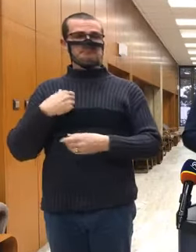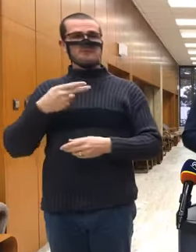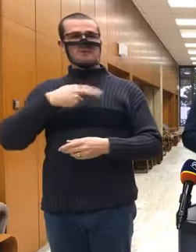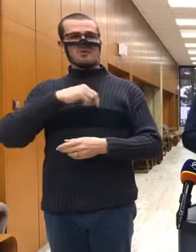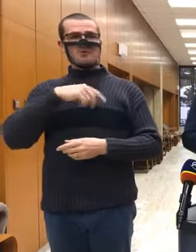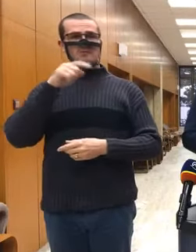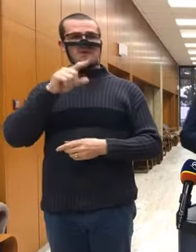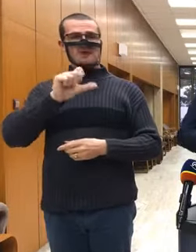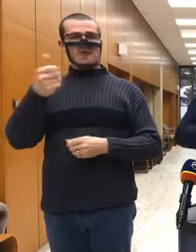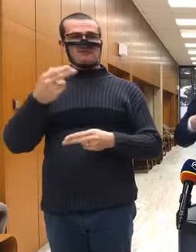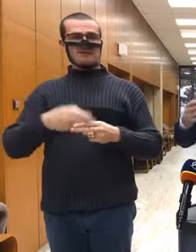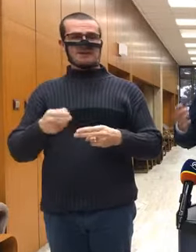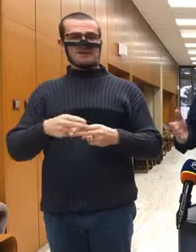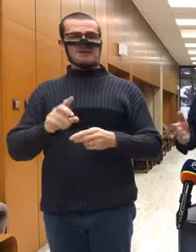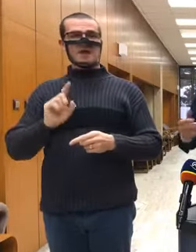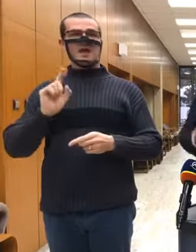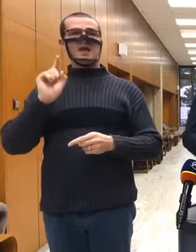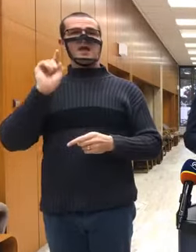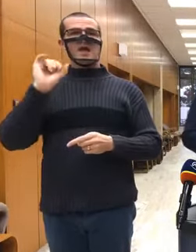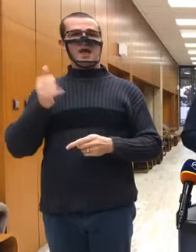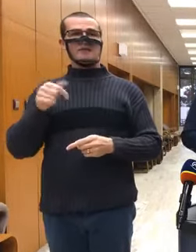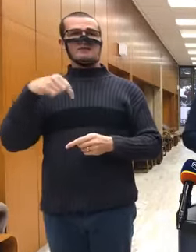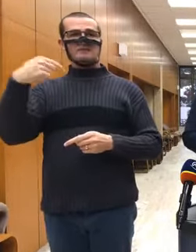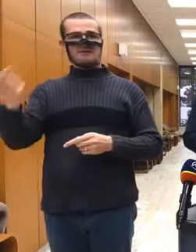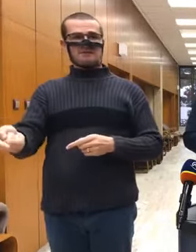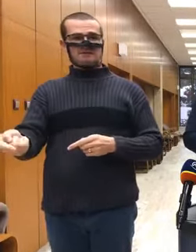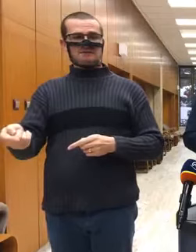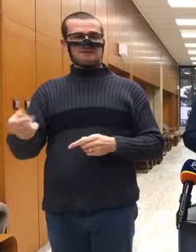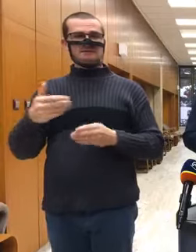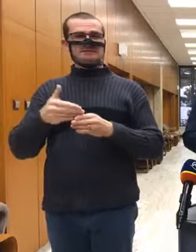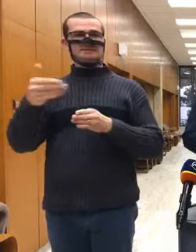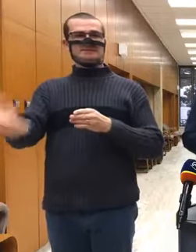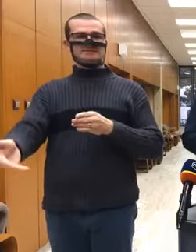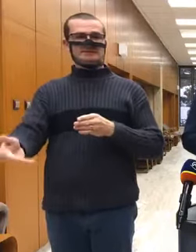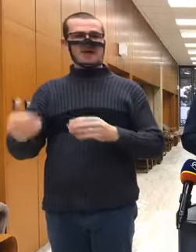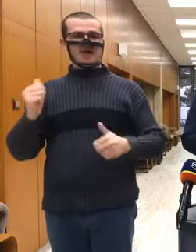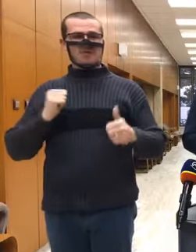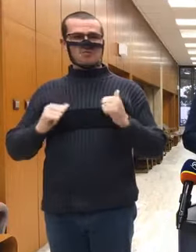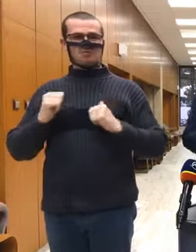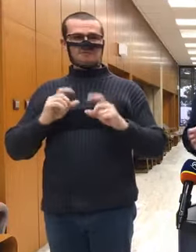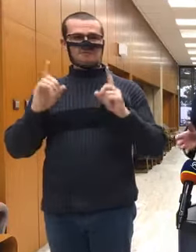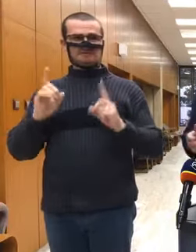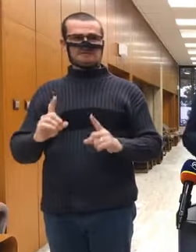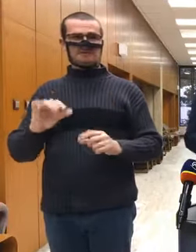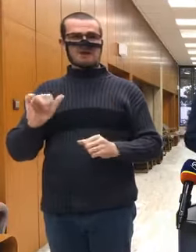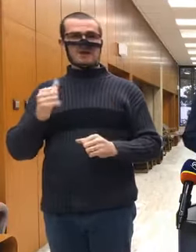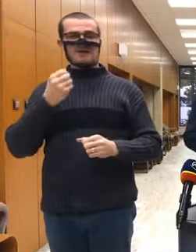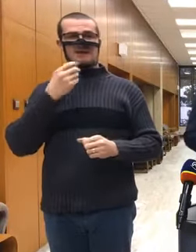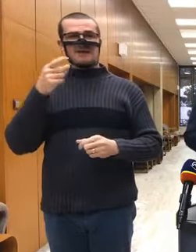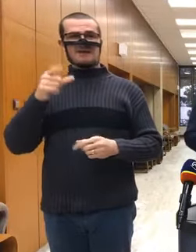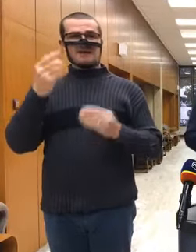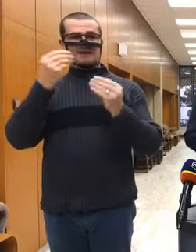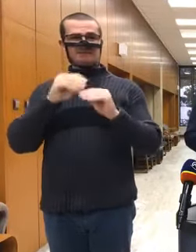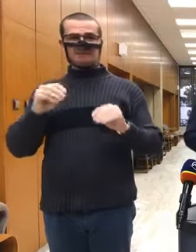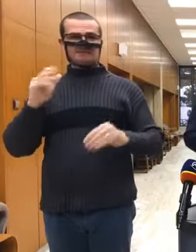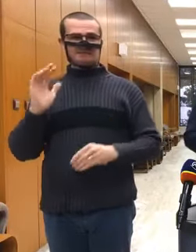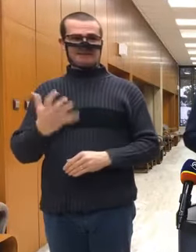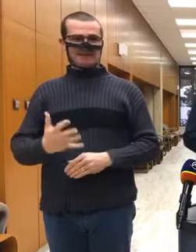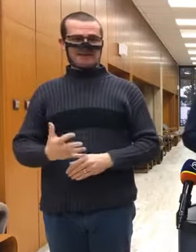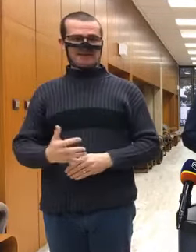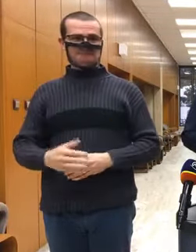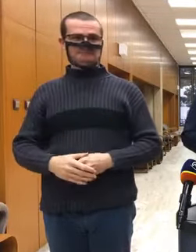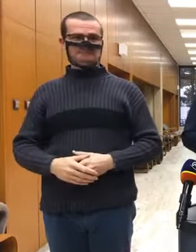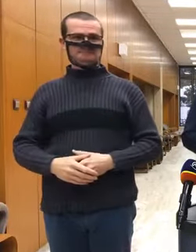kompetencia hlavného hygienika siaha aj za núdzový stav, respektíve aj keď taký vyhlásený nie je.